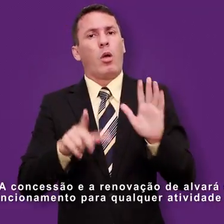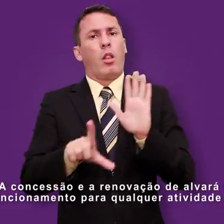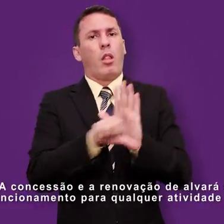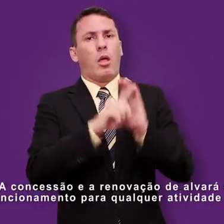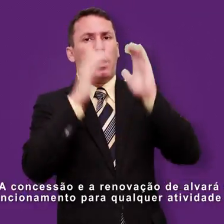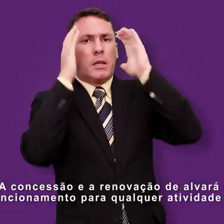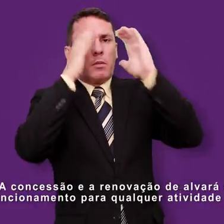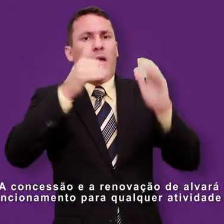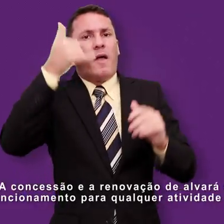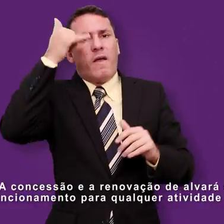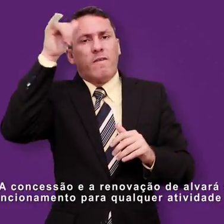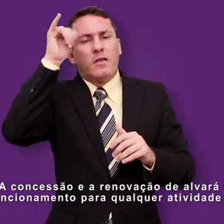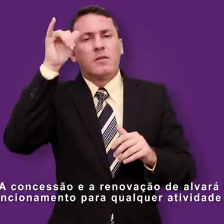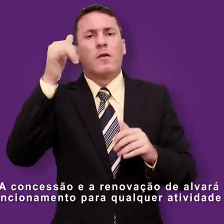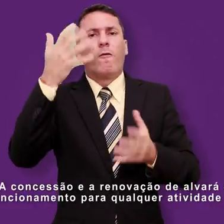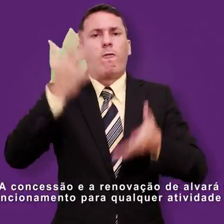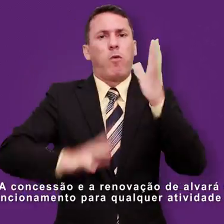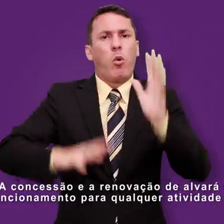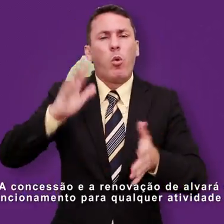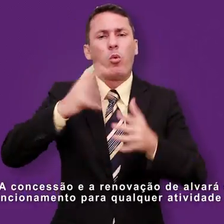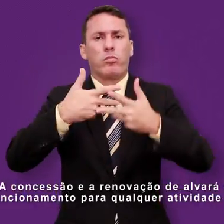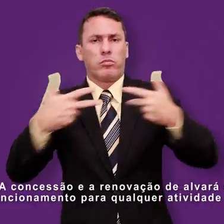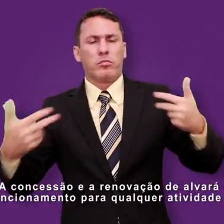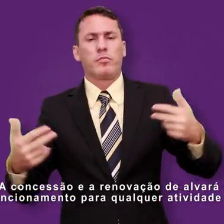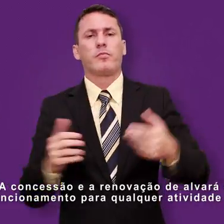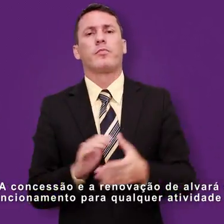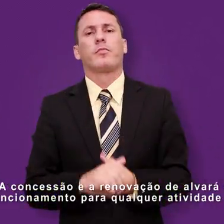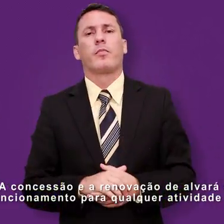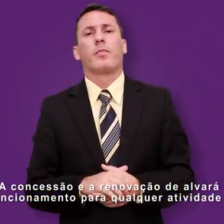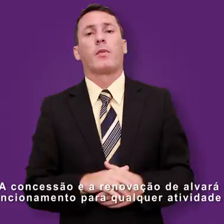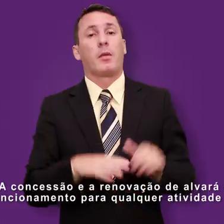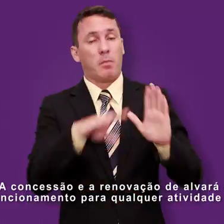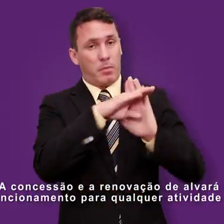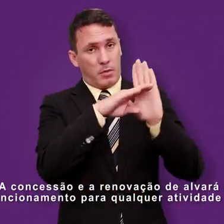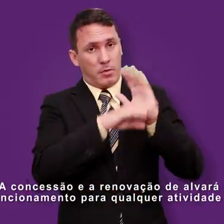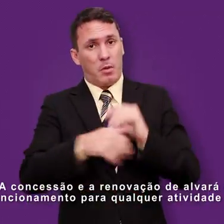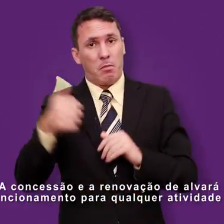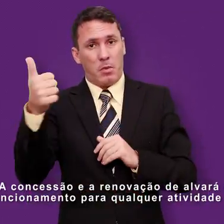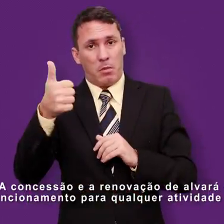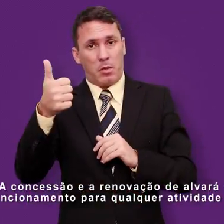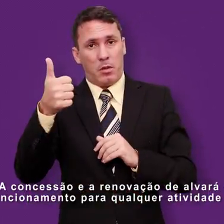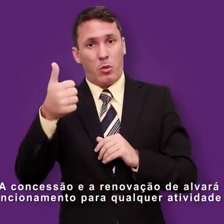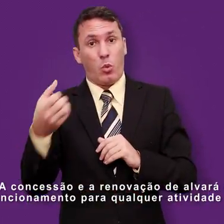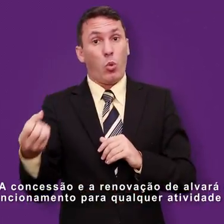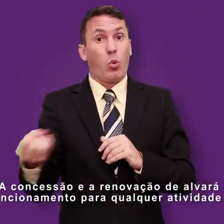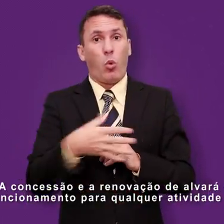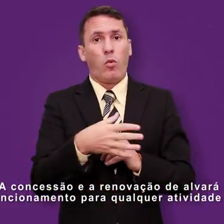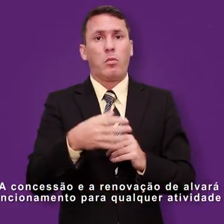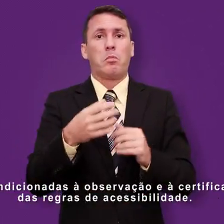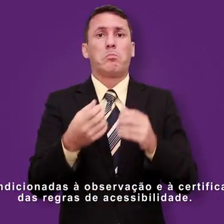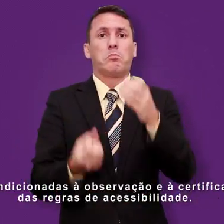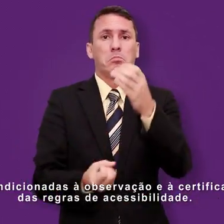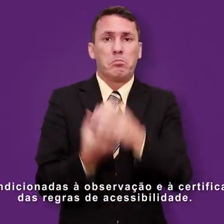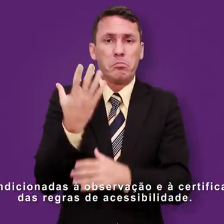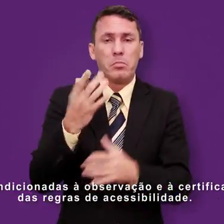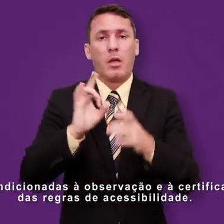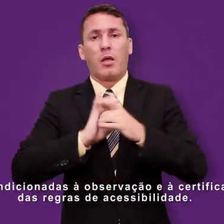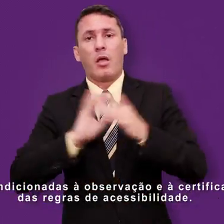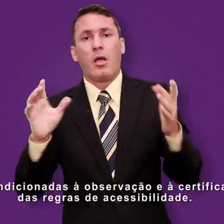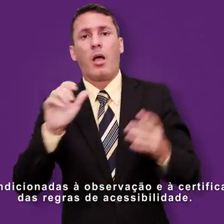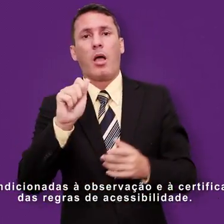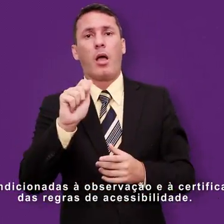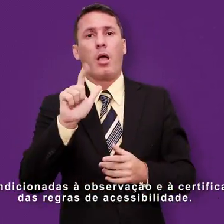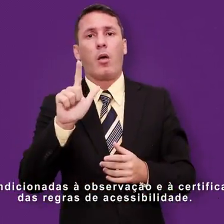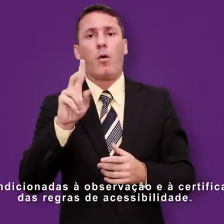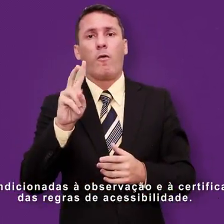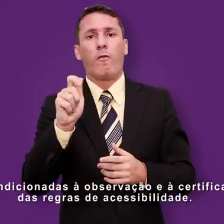pânico. Parágrafo 1º. A concessão e a renovação de alvará de funcionamento para qualquer atividade são condicionadas